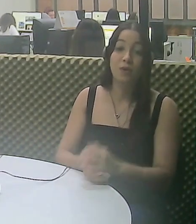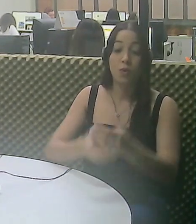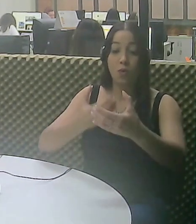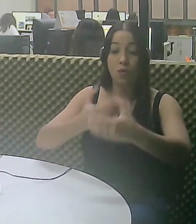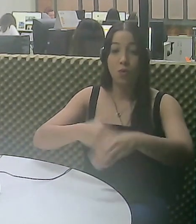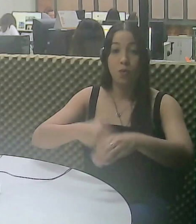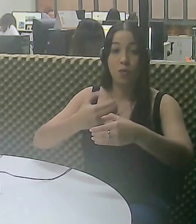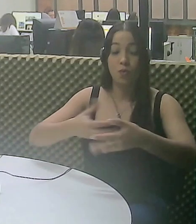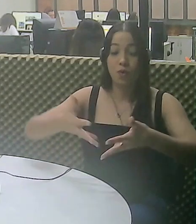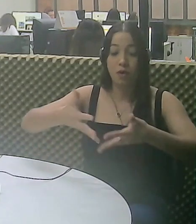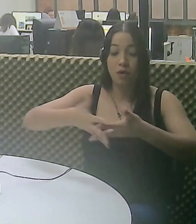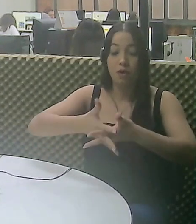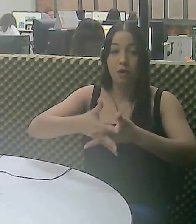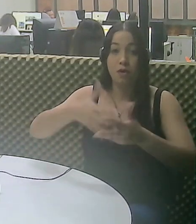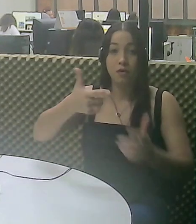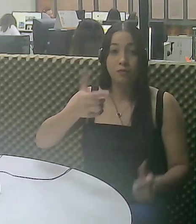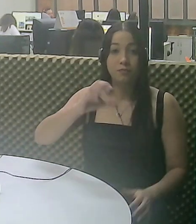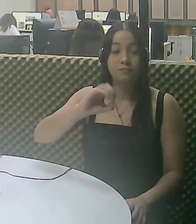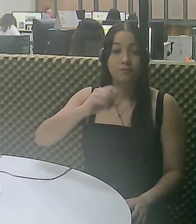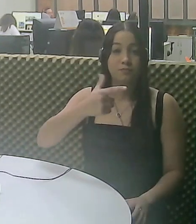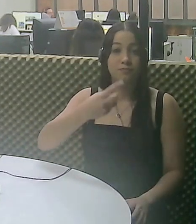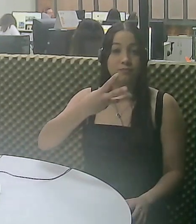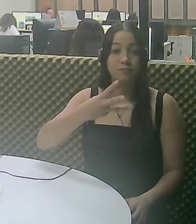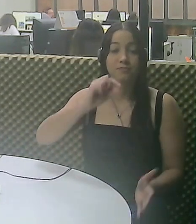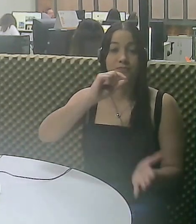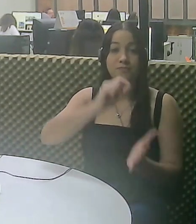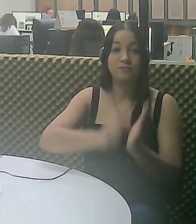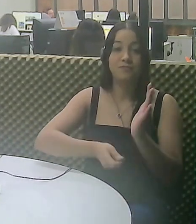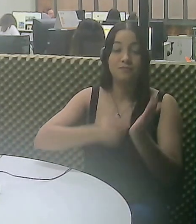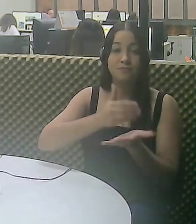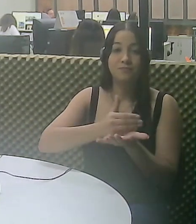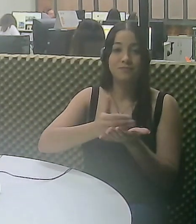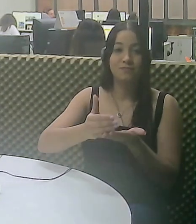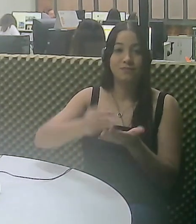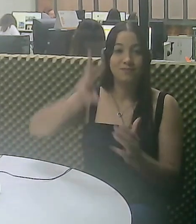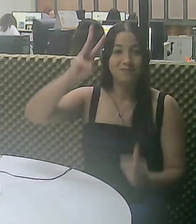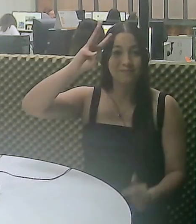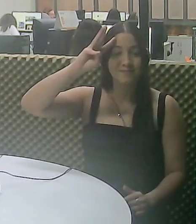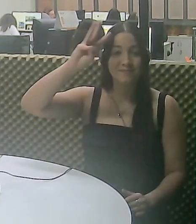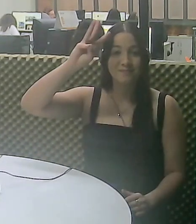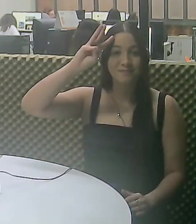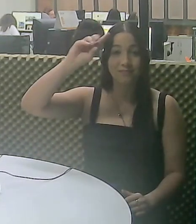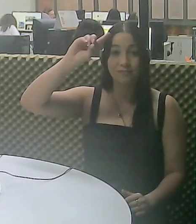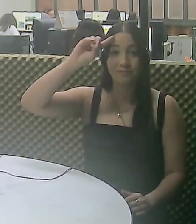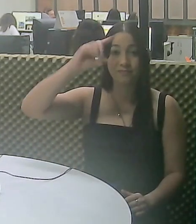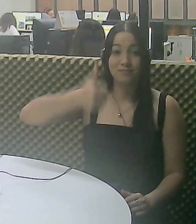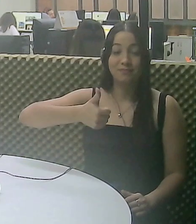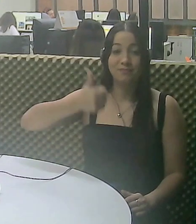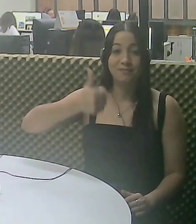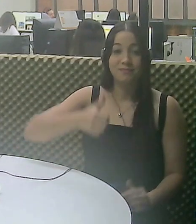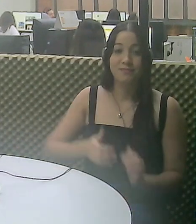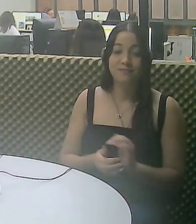Concurso de Presépios 2023. Inscrições começam nesta terça-feira, dia 1º.